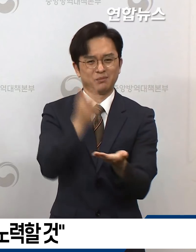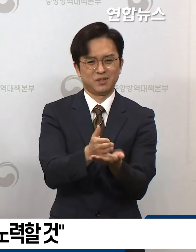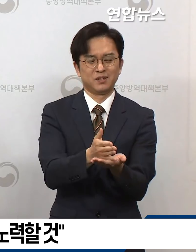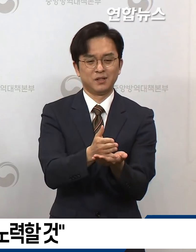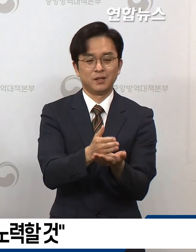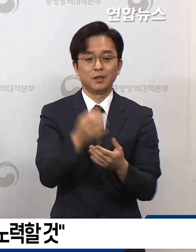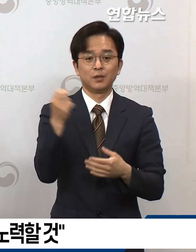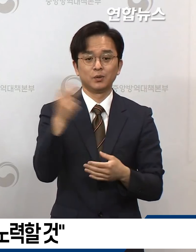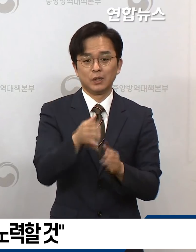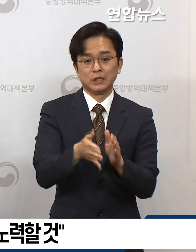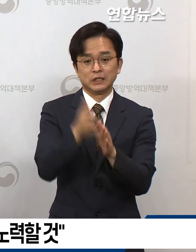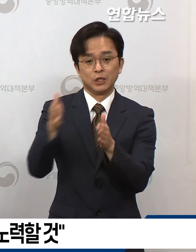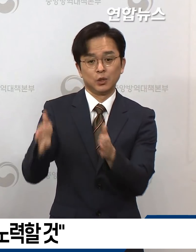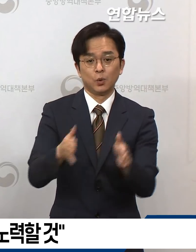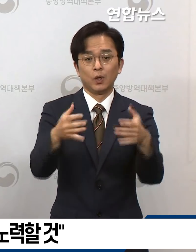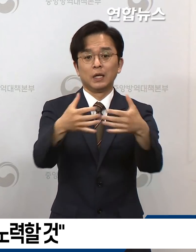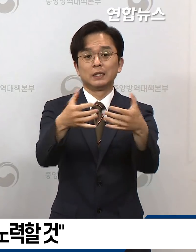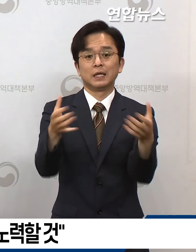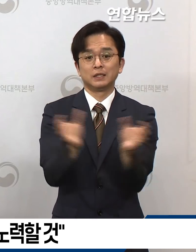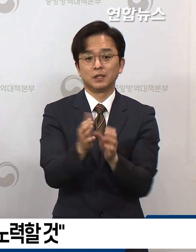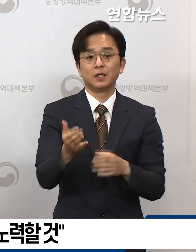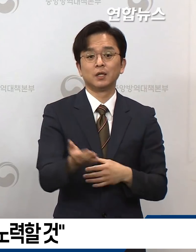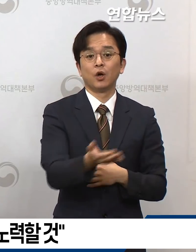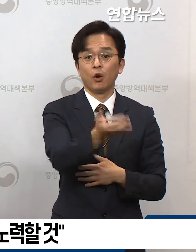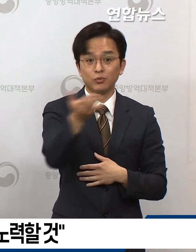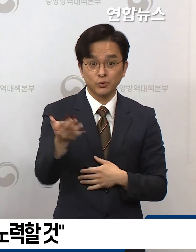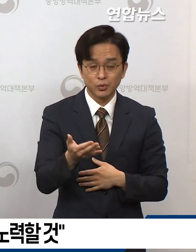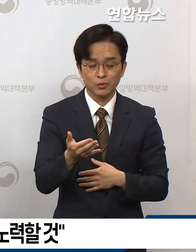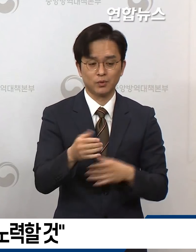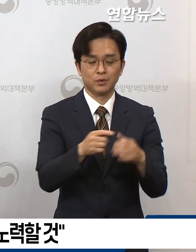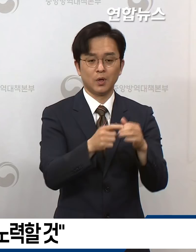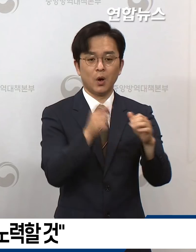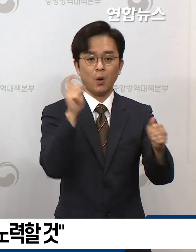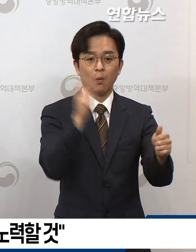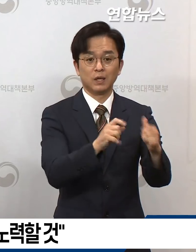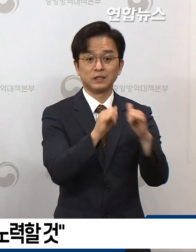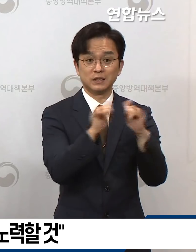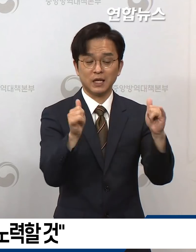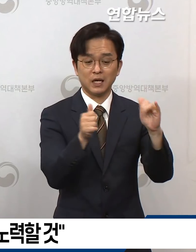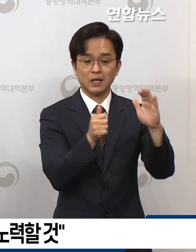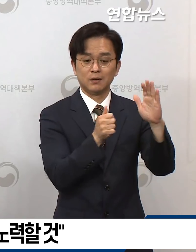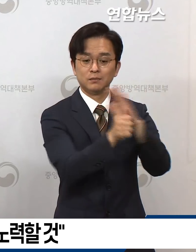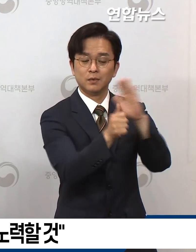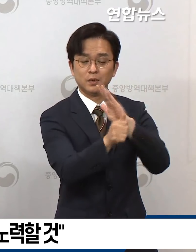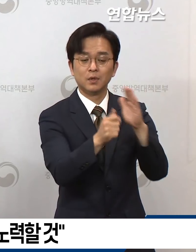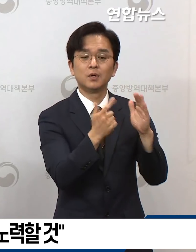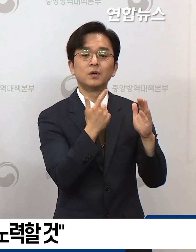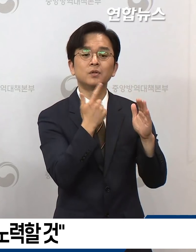지자체도 확진자의 이동 동선 공개 시 개인이 식별되지